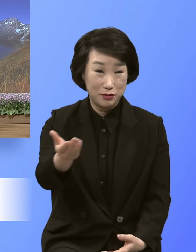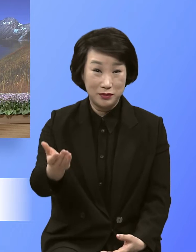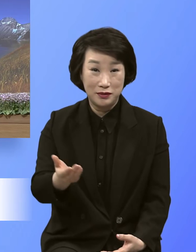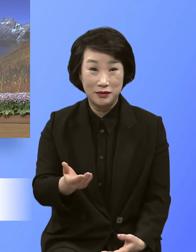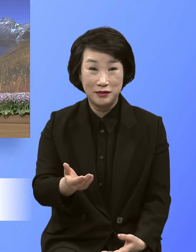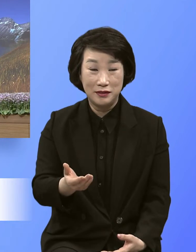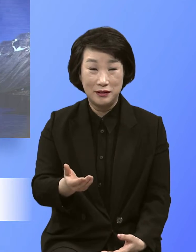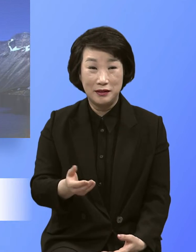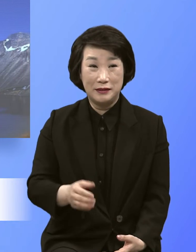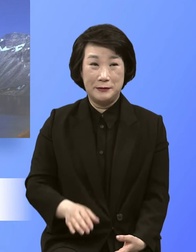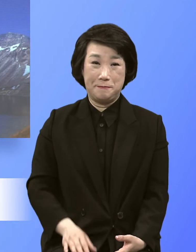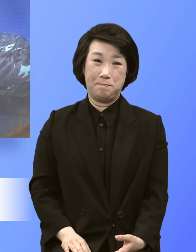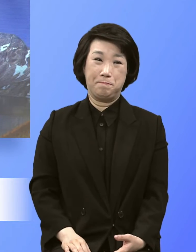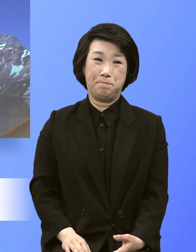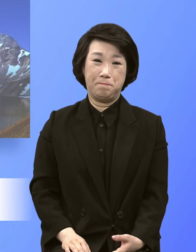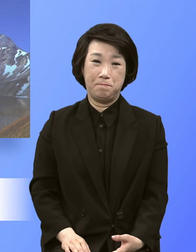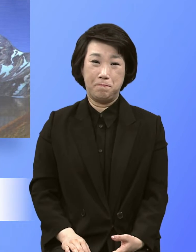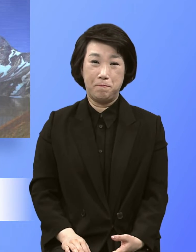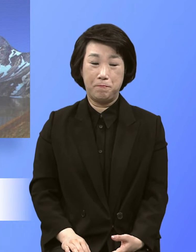보세요.